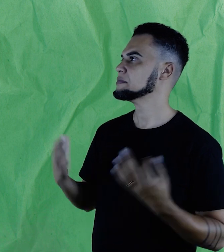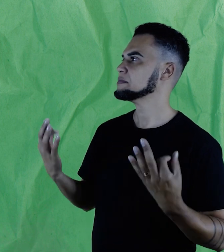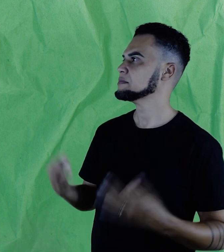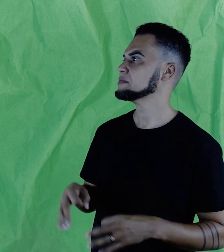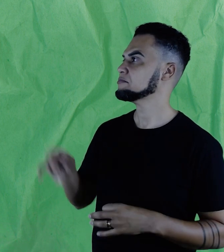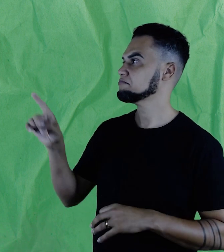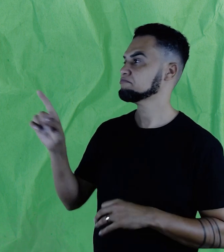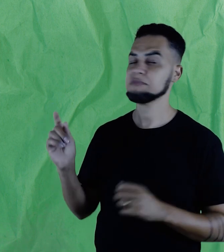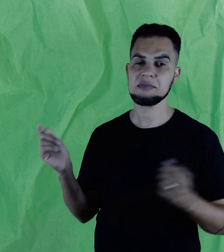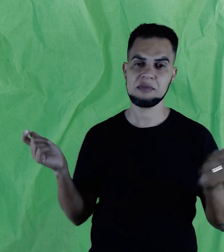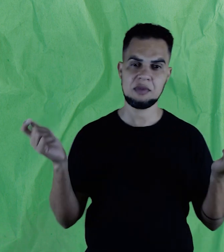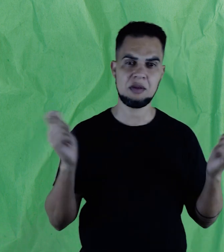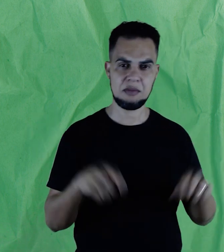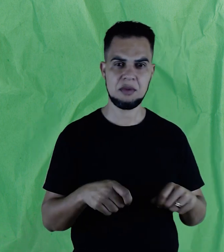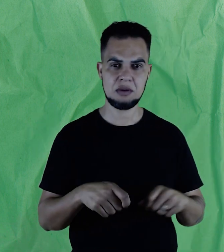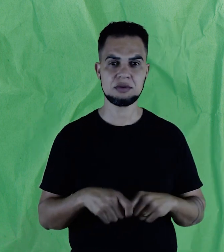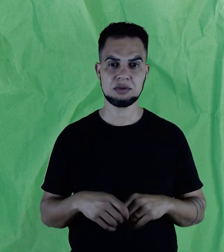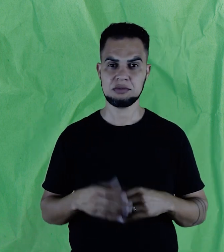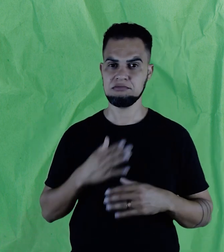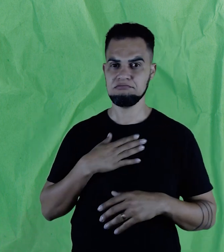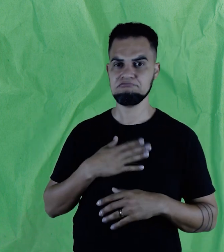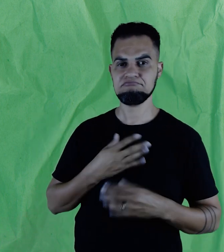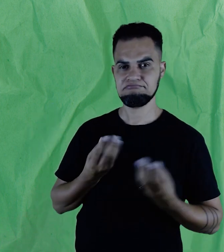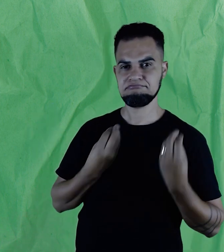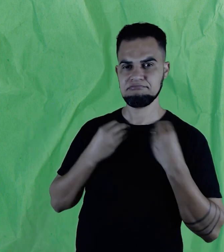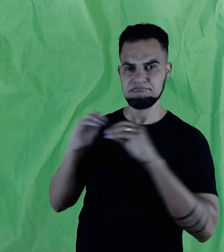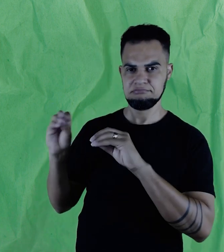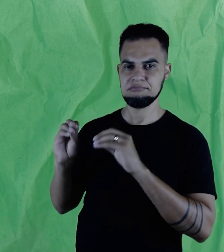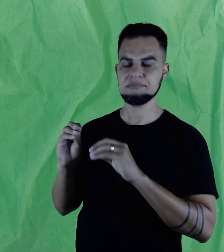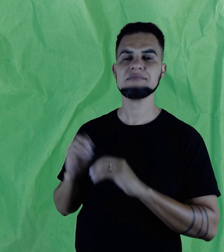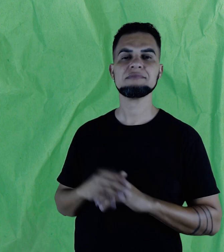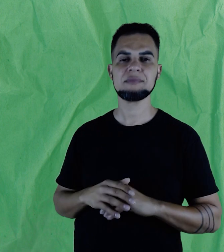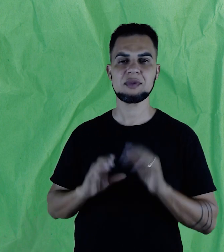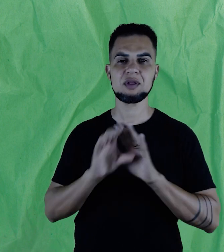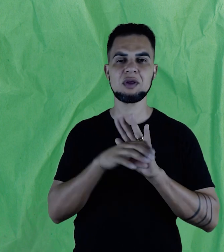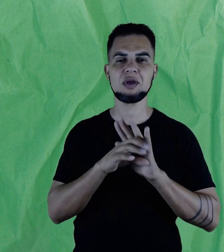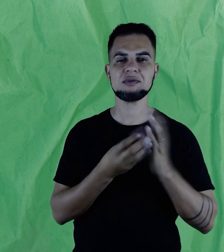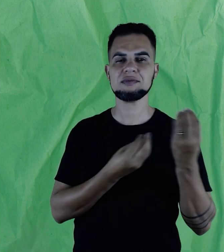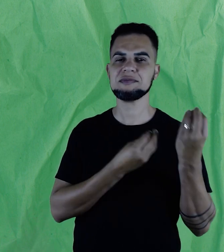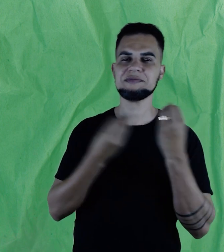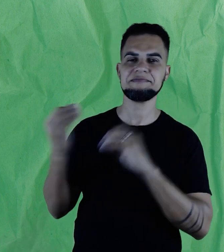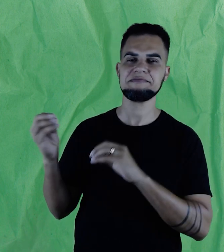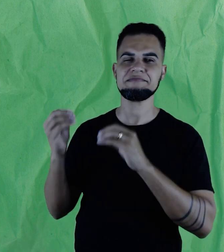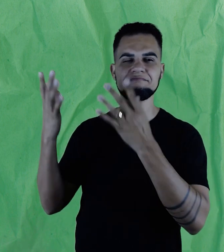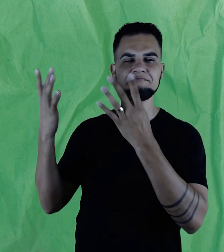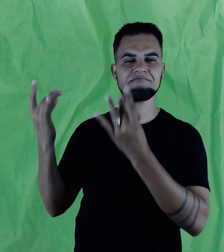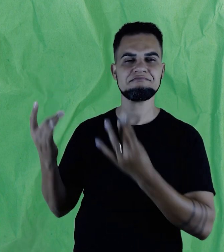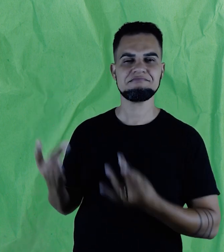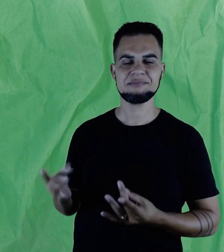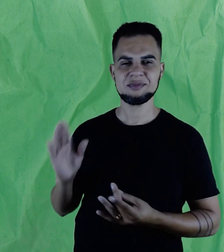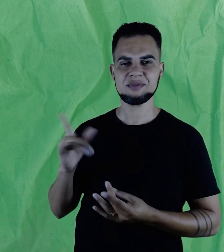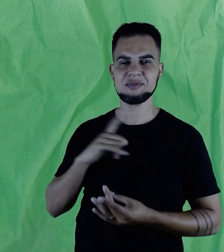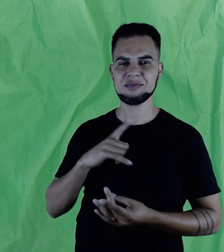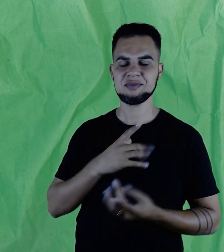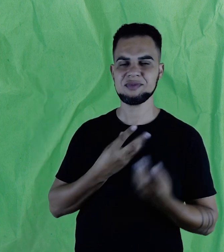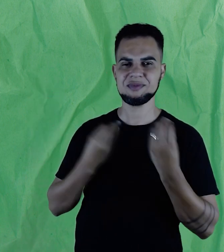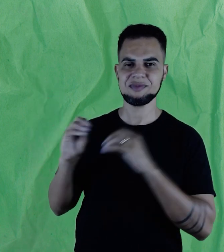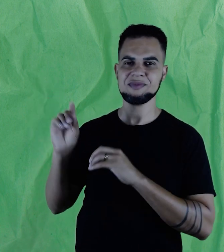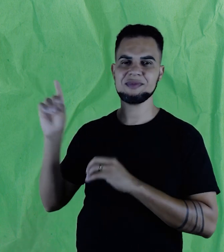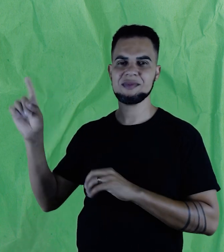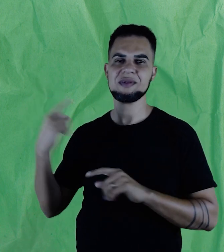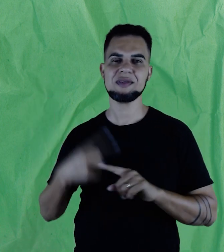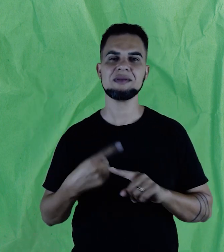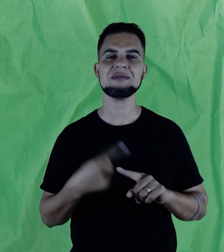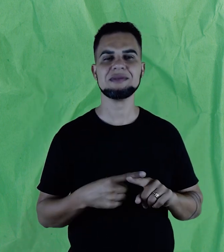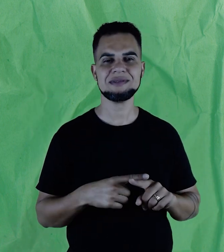Certo? Posso vir aqui, ó, no meu código, né, e pegar aquela descrição que a gente tinha lançado lá, pelo